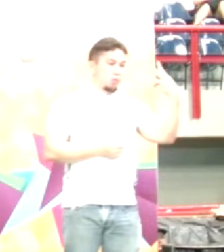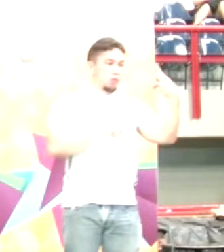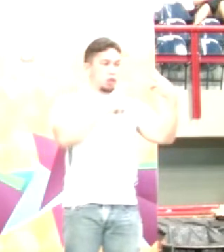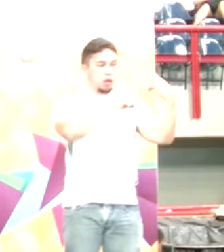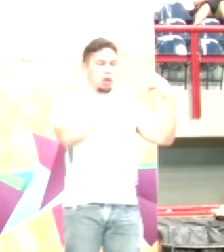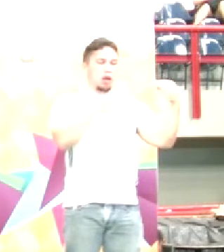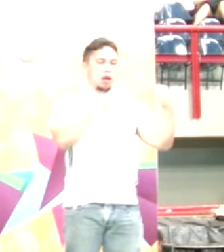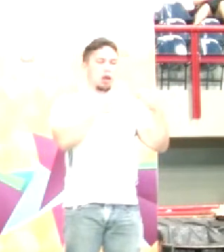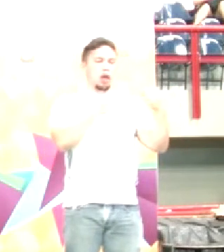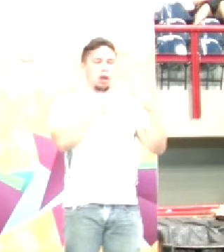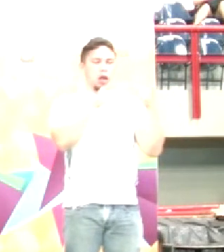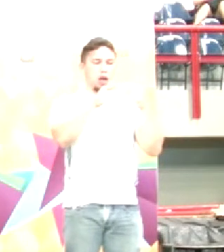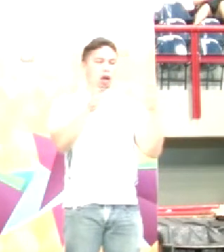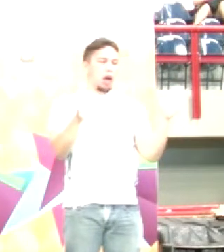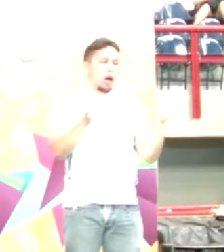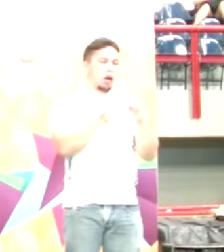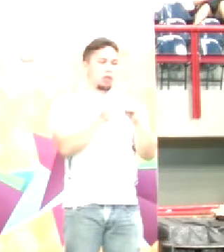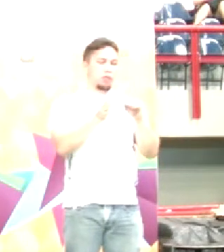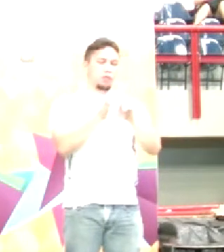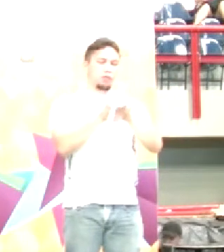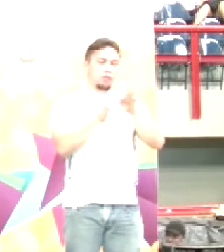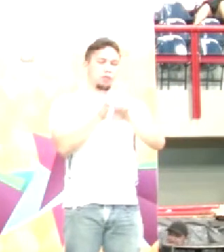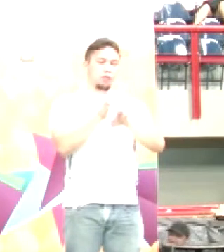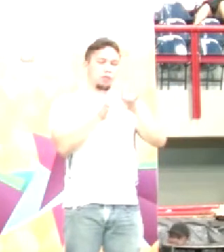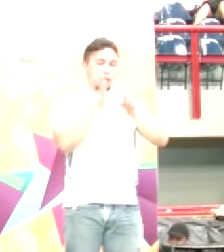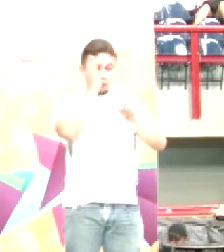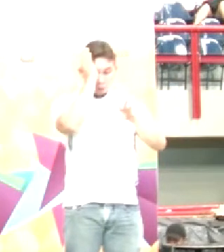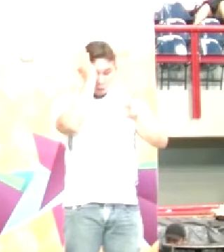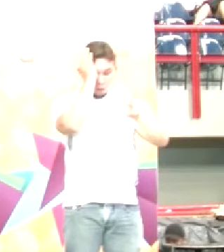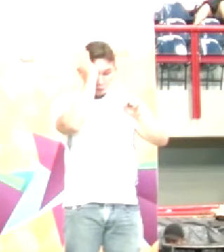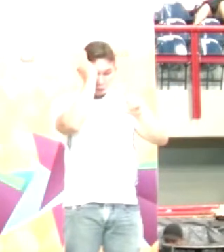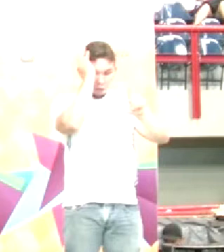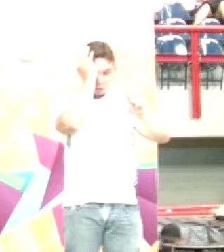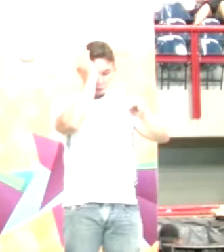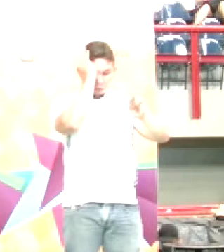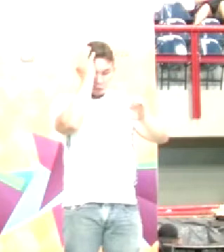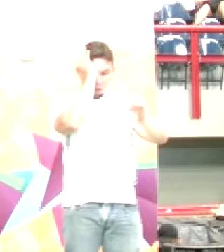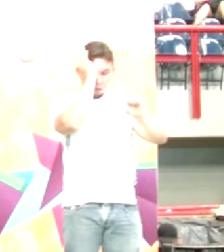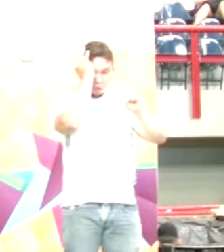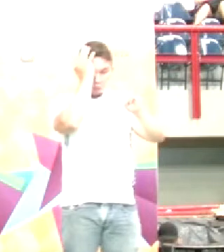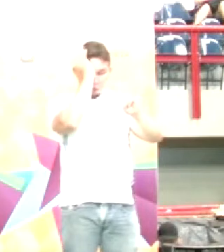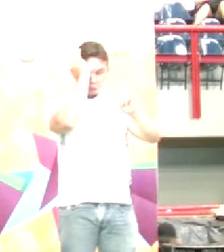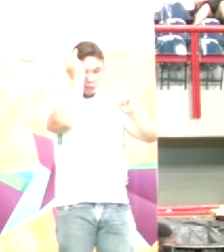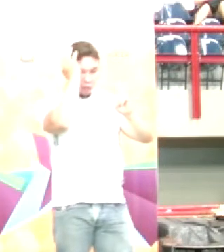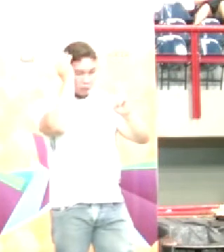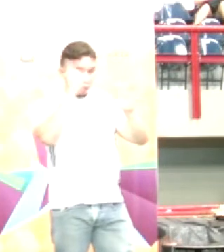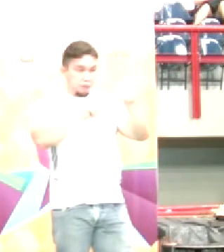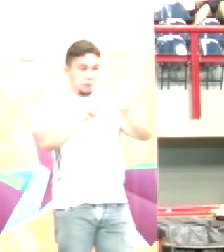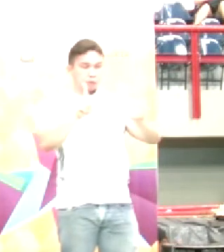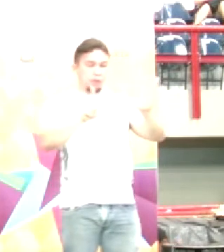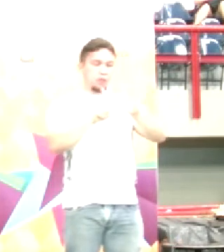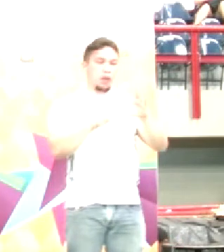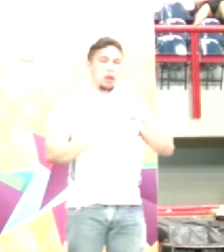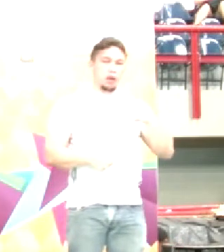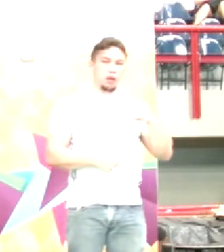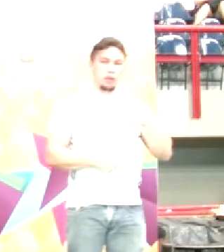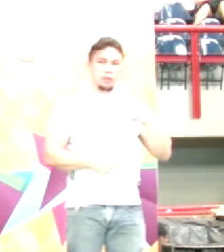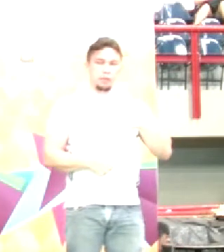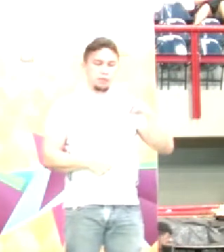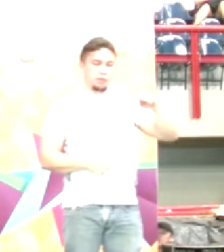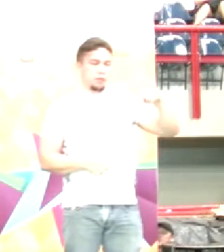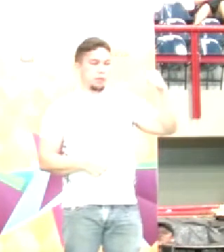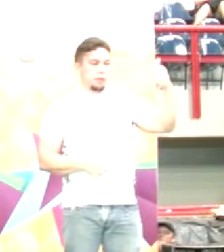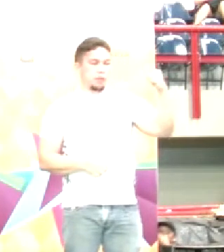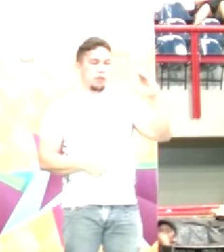unidade cúbica está associada ao conceito de quê? De volume. Se fosse área, como é que tinha a pergunta? Era